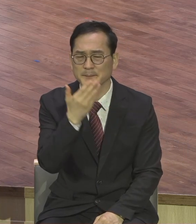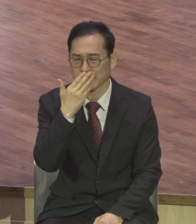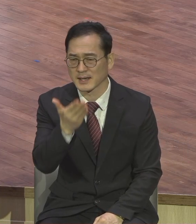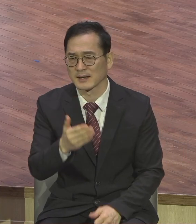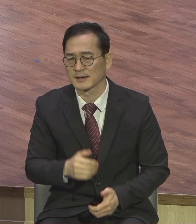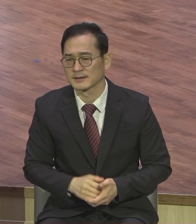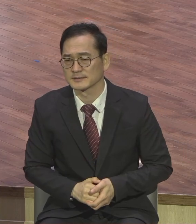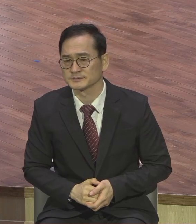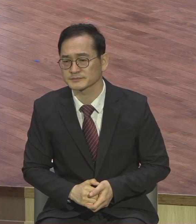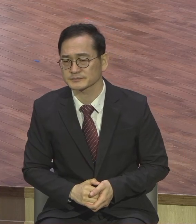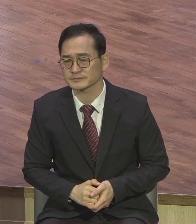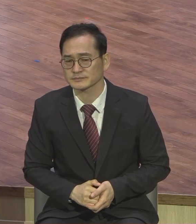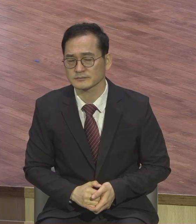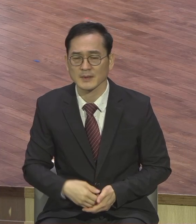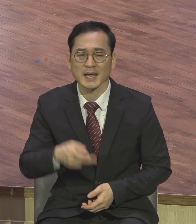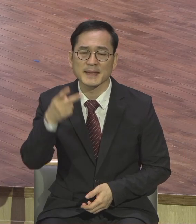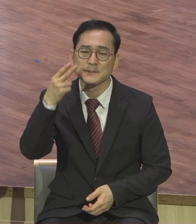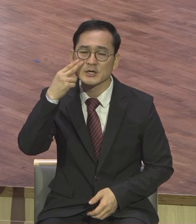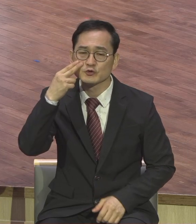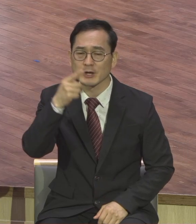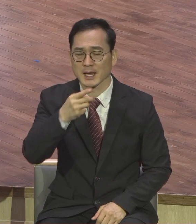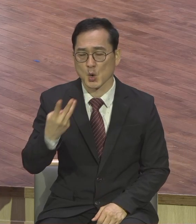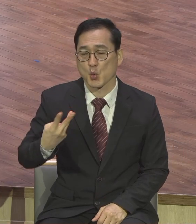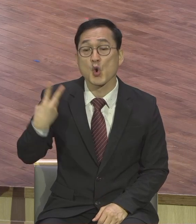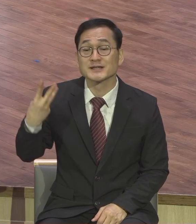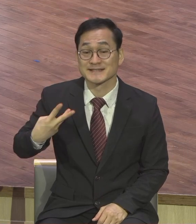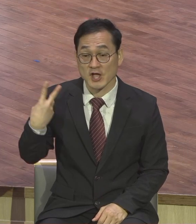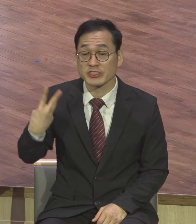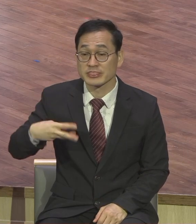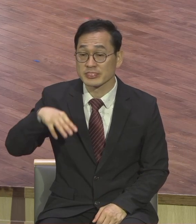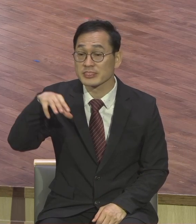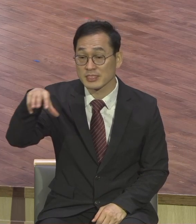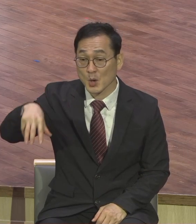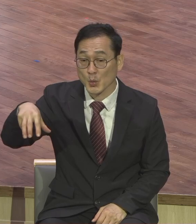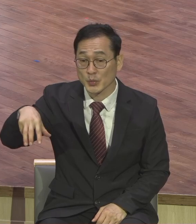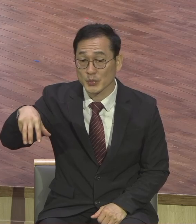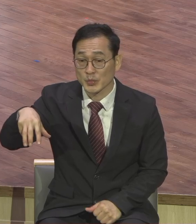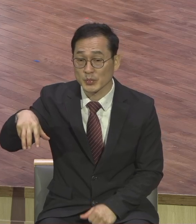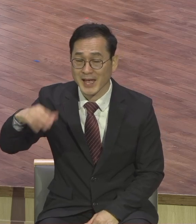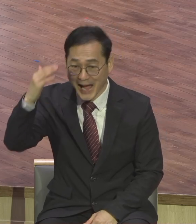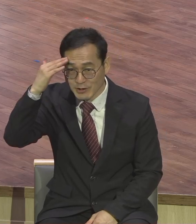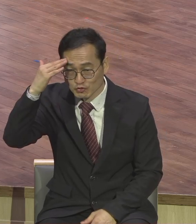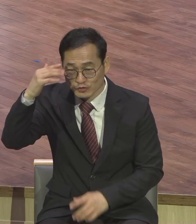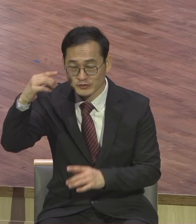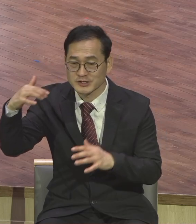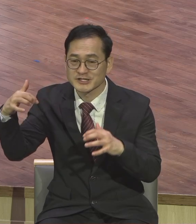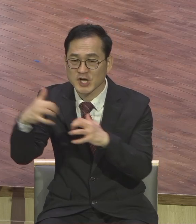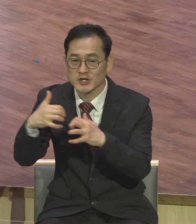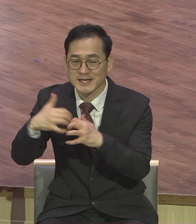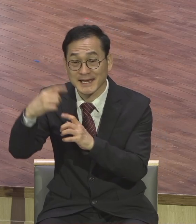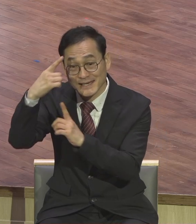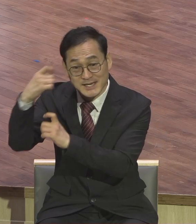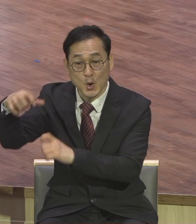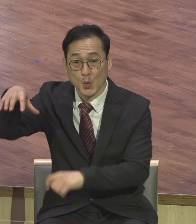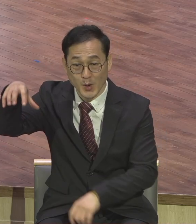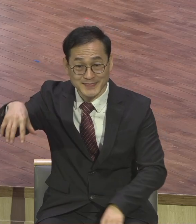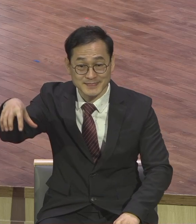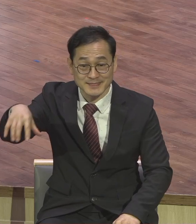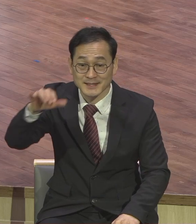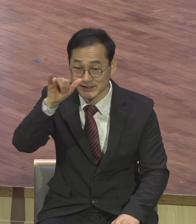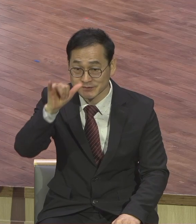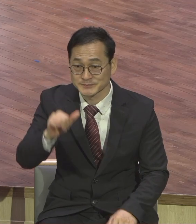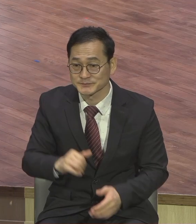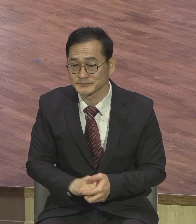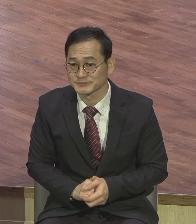미국의 유명한 미국의 워싱턴 DC 그 하면 한국 전쟁 기념관, 여름 가끔 뉴스를 통해서